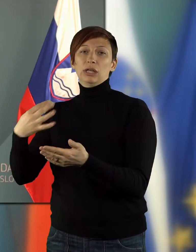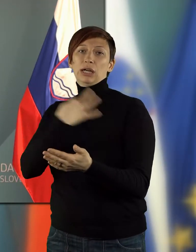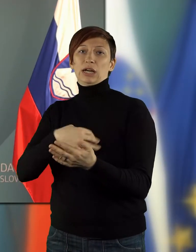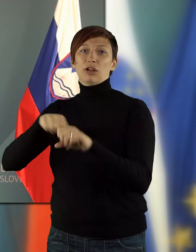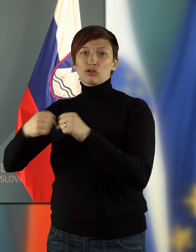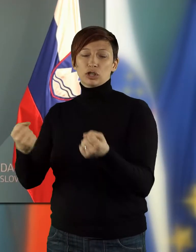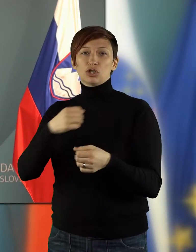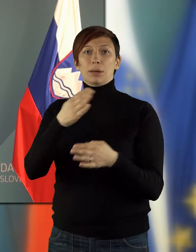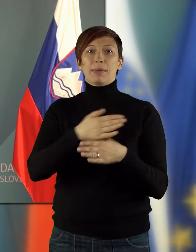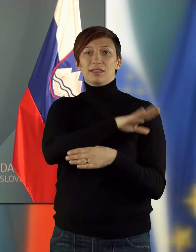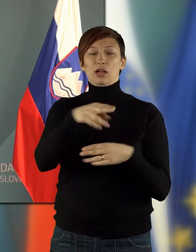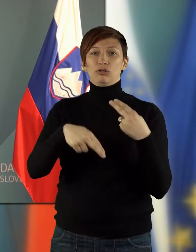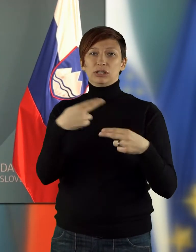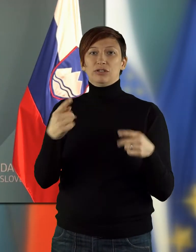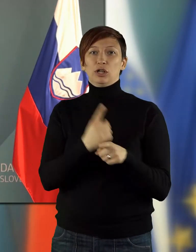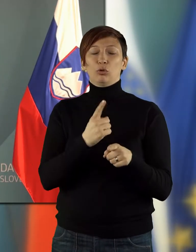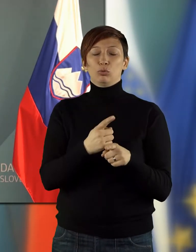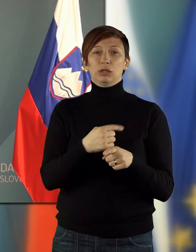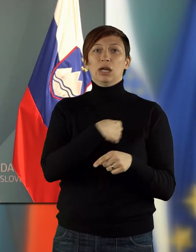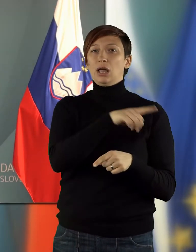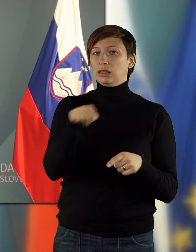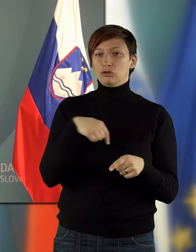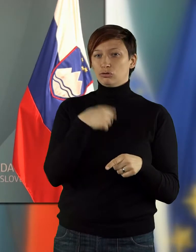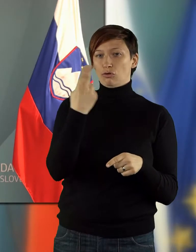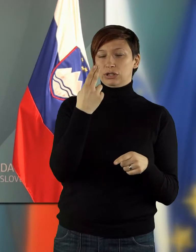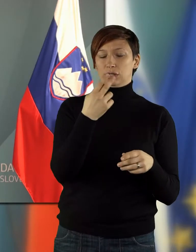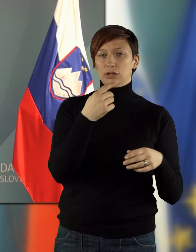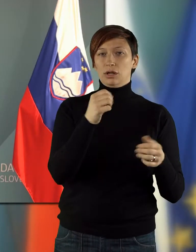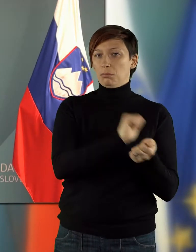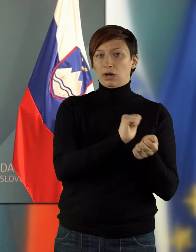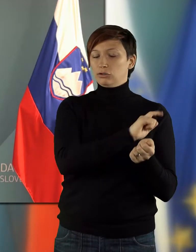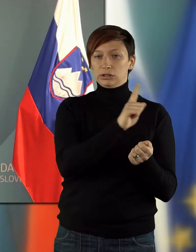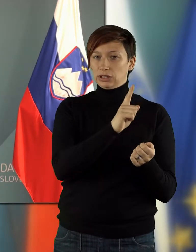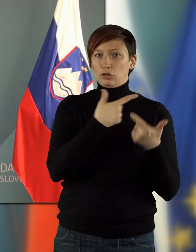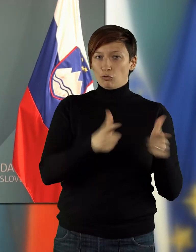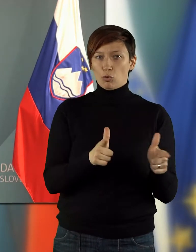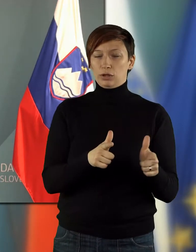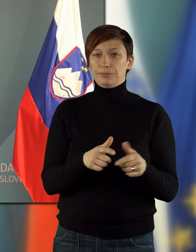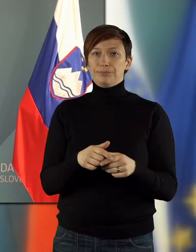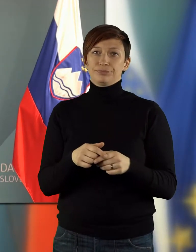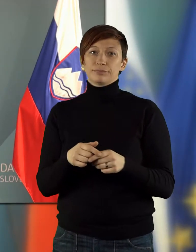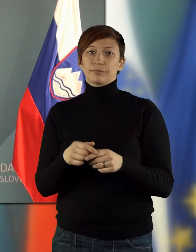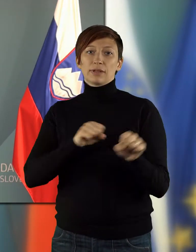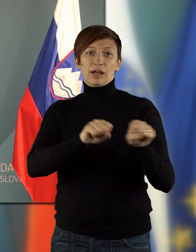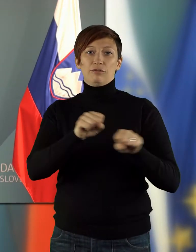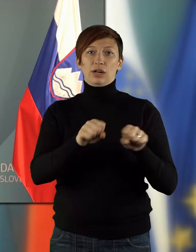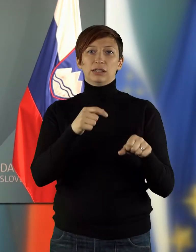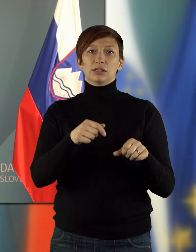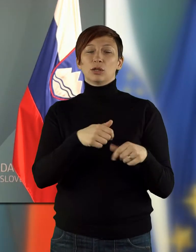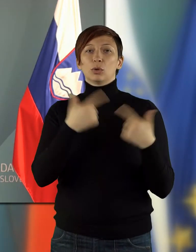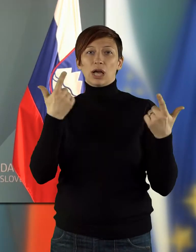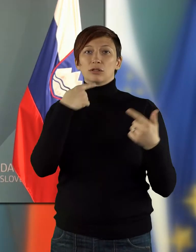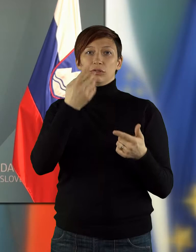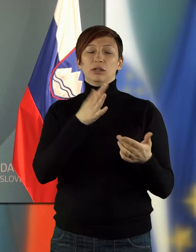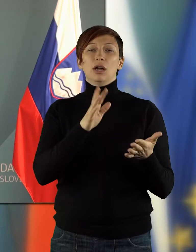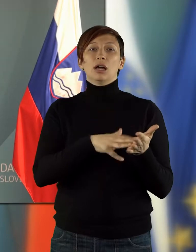Hrvaška tu krši mednarodno zavezo in tudi naš pravni red, torej v skladu s tem, kar sem prej povedal, tega ne dovoljuje. Tako da vlada tukaj